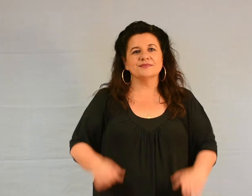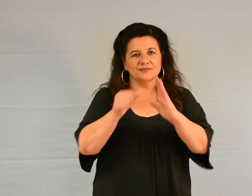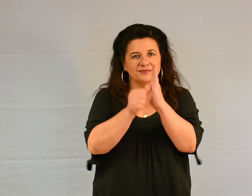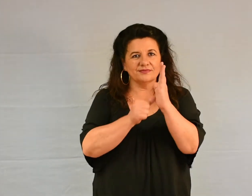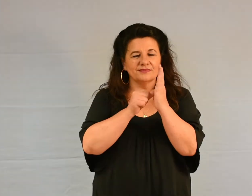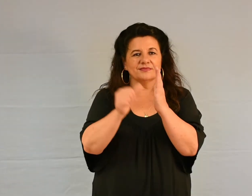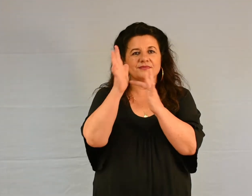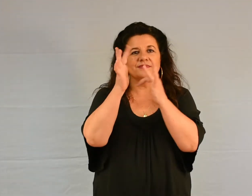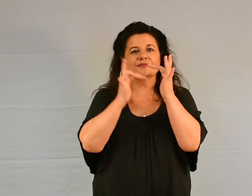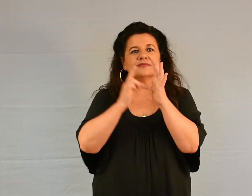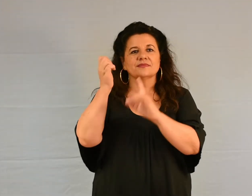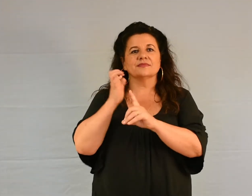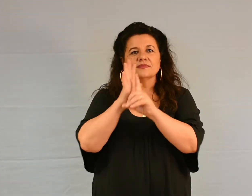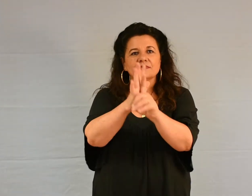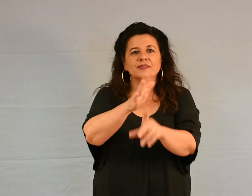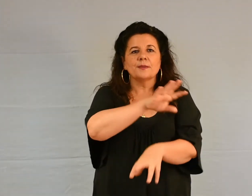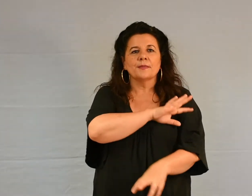Évangile de Jésus-Christ selon saint Marc.